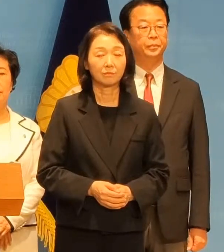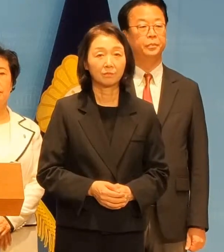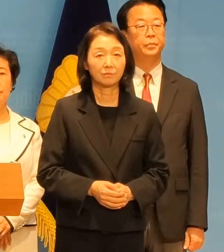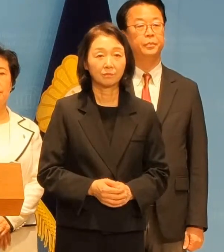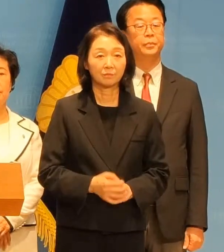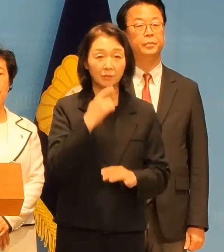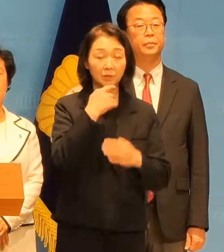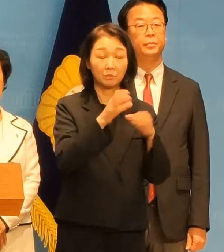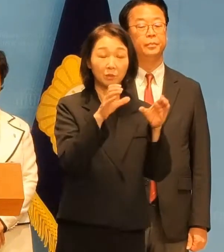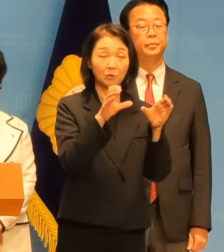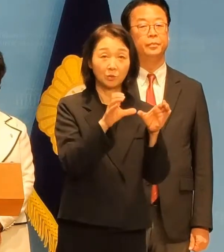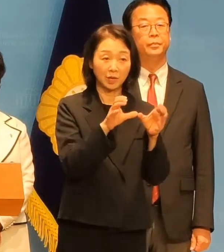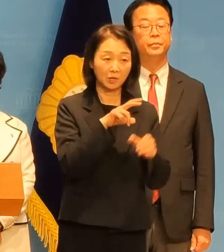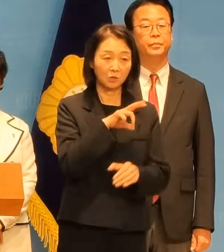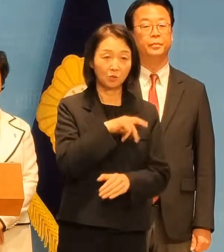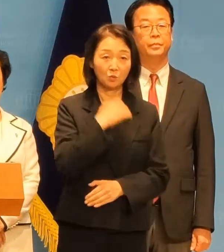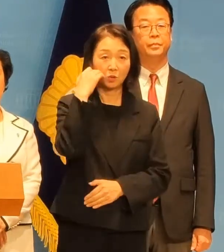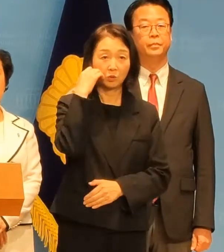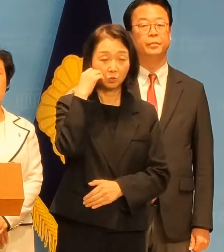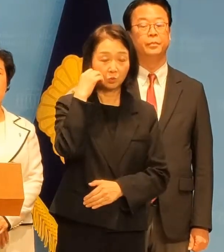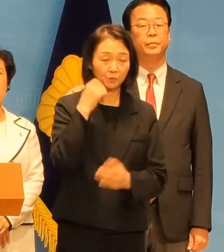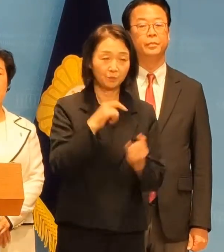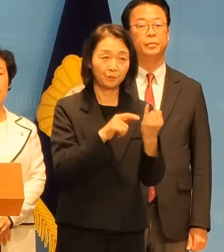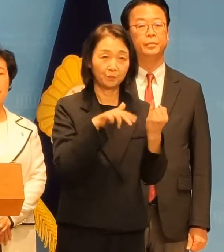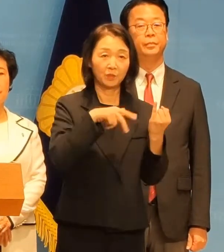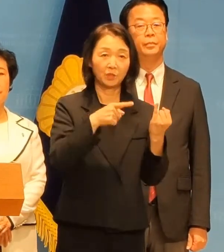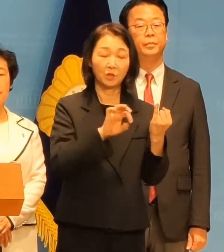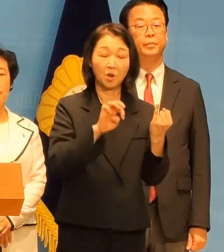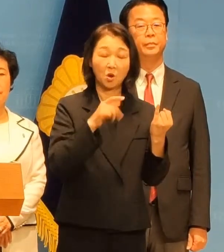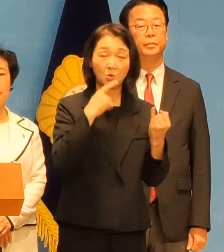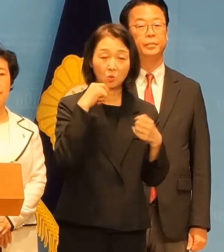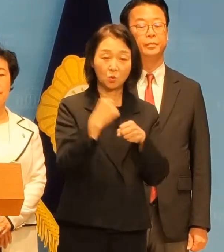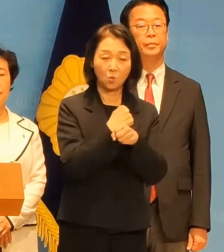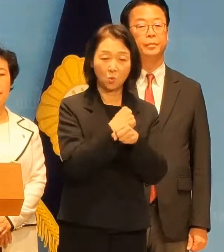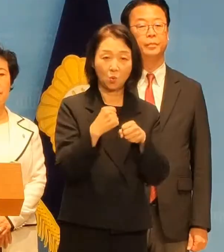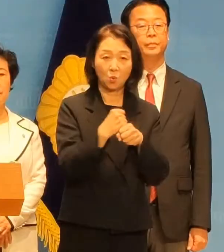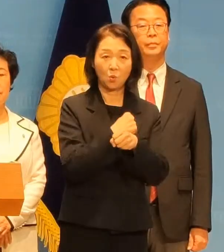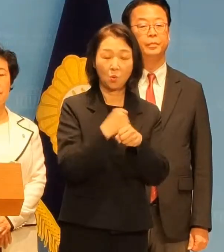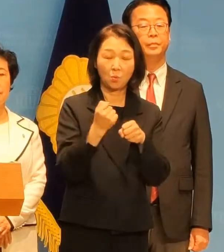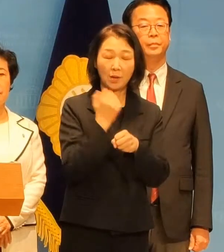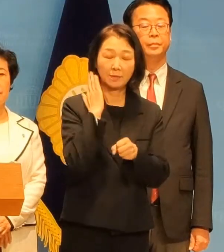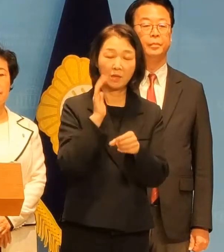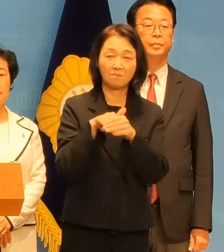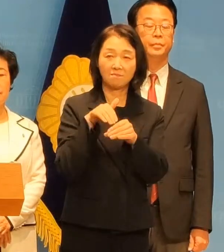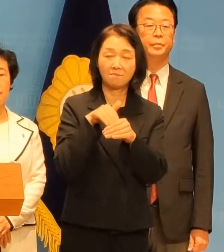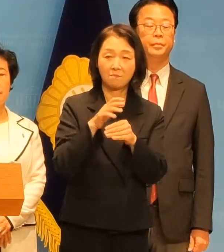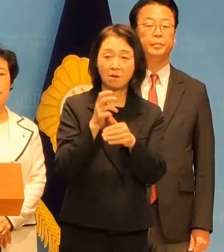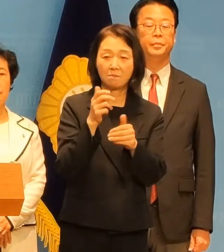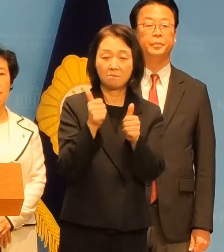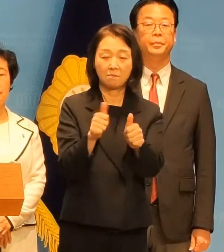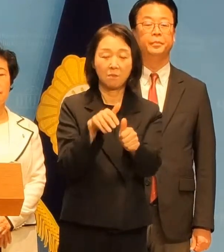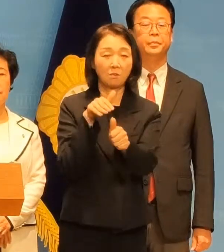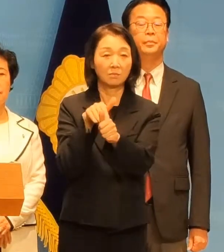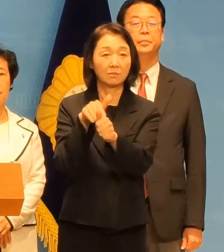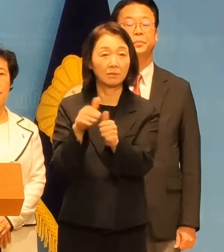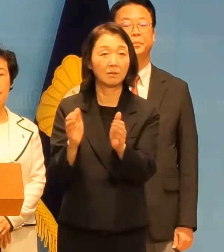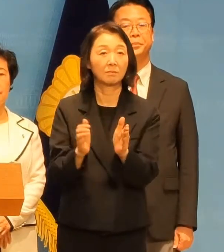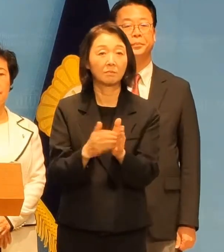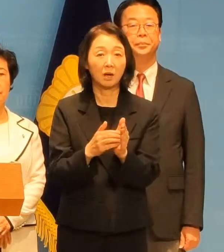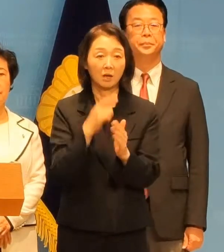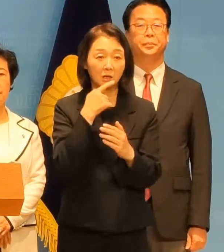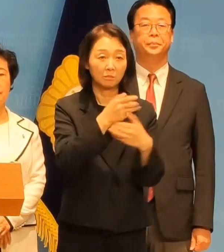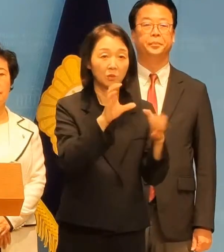민주당 서영교 의원의 조작 공작, 그리고 대서판 흔들기, 사법 흔들기, 그리고 민주당의